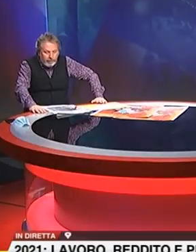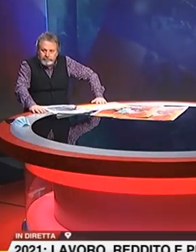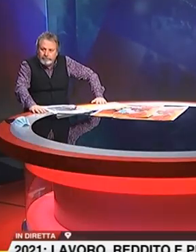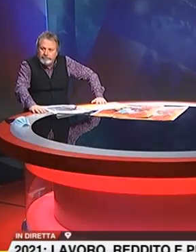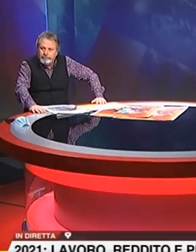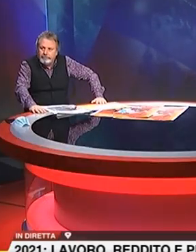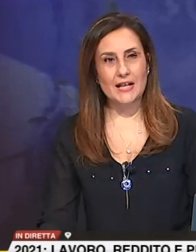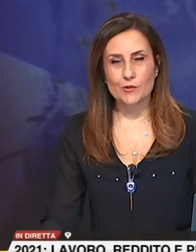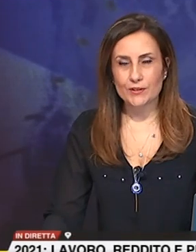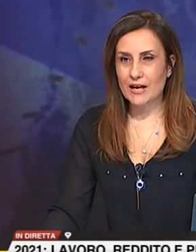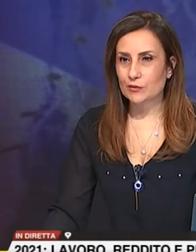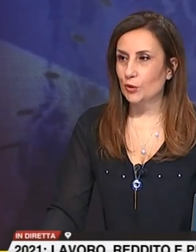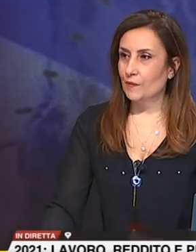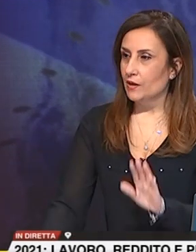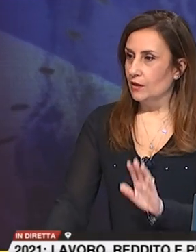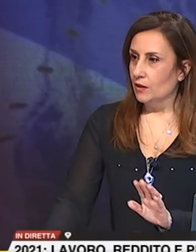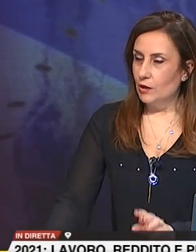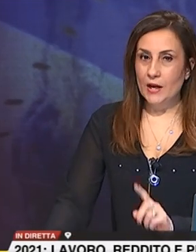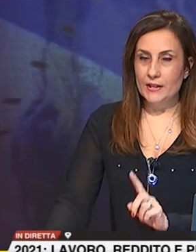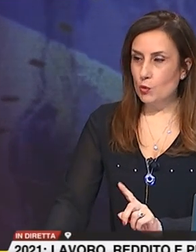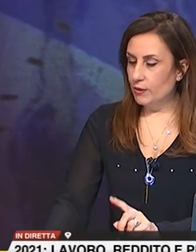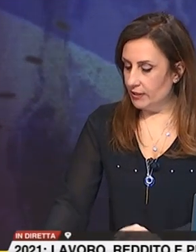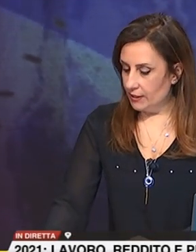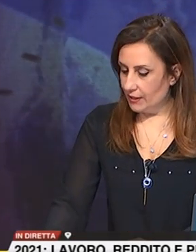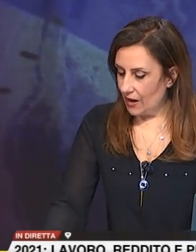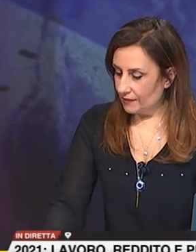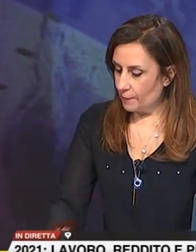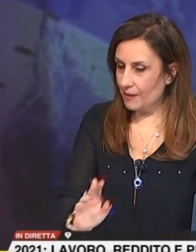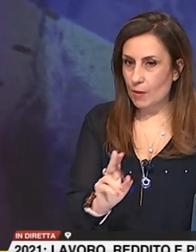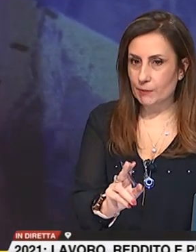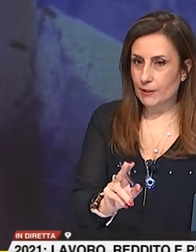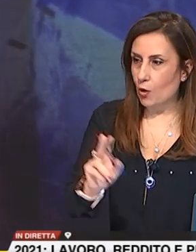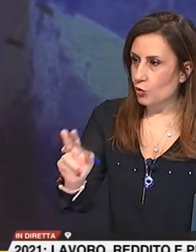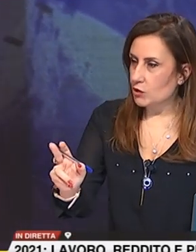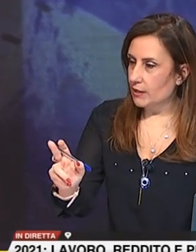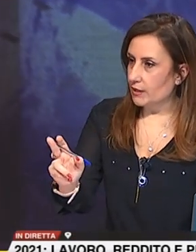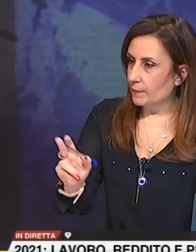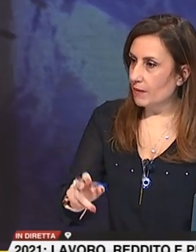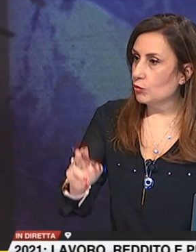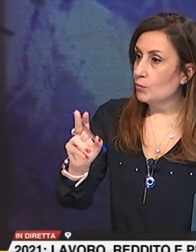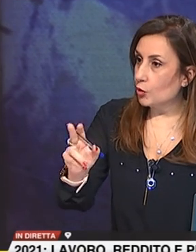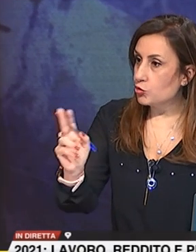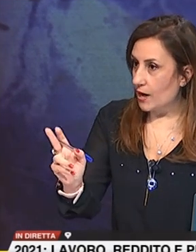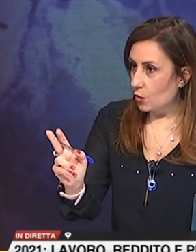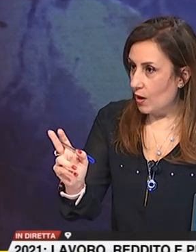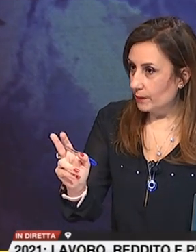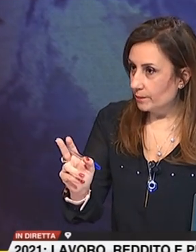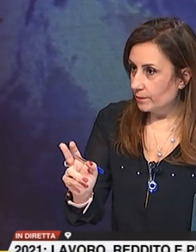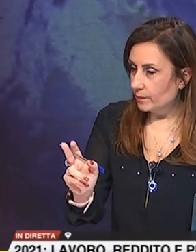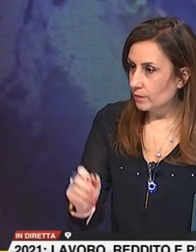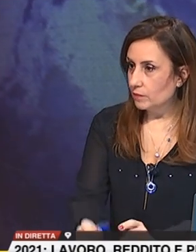Bene, la ringrazio intanto. Andiamo quindi avanti. Parlavamo prima dei bonus e parlavamo di un bonus